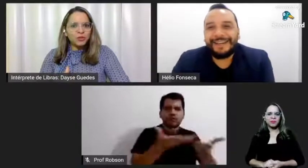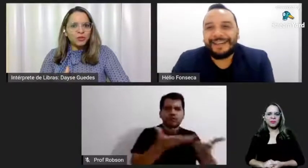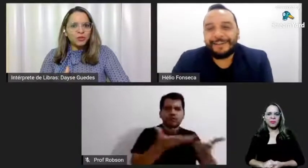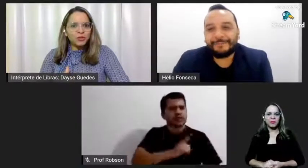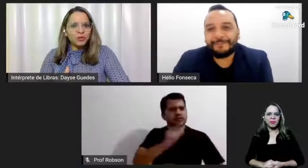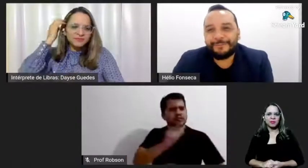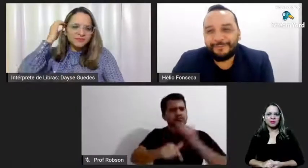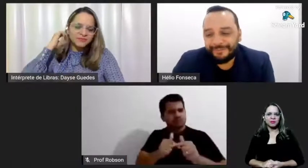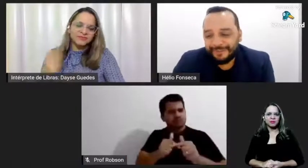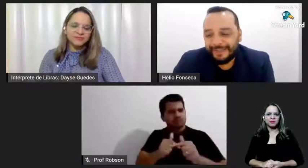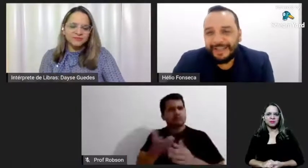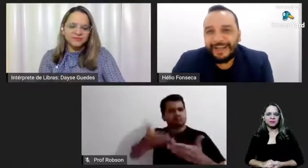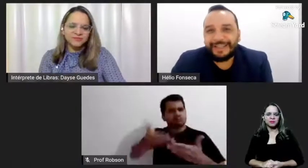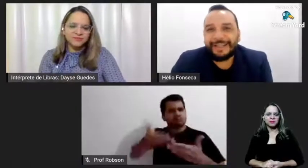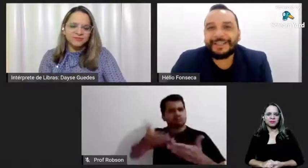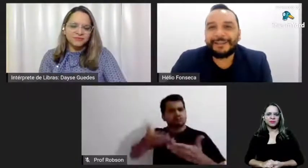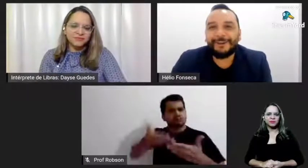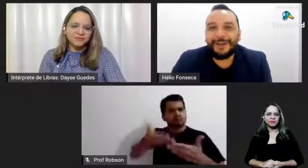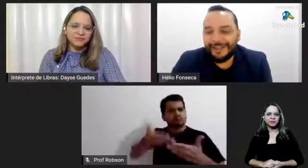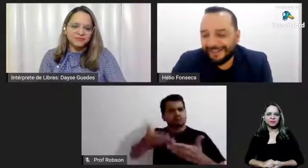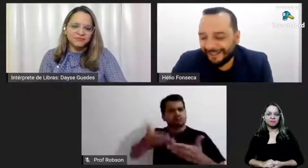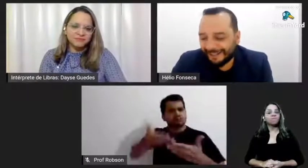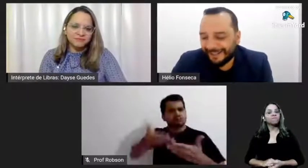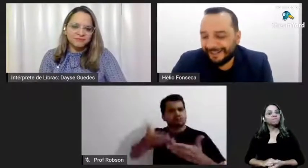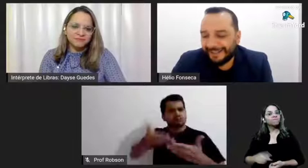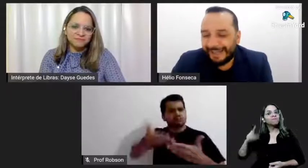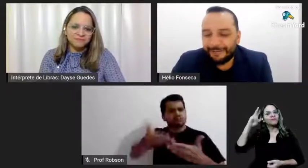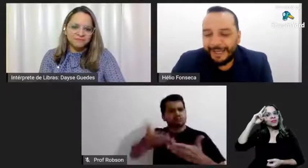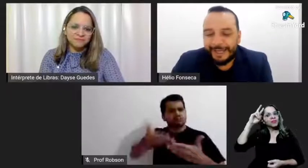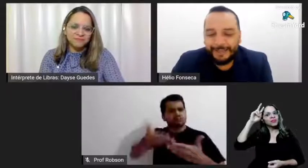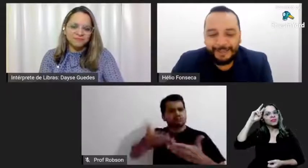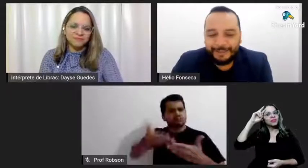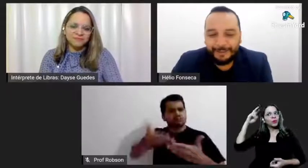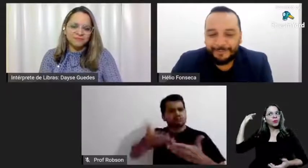diferente. A